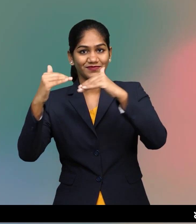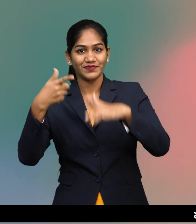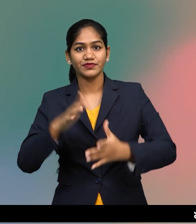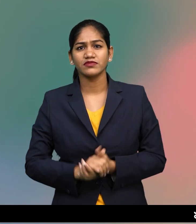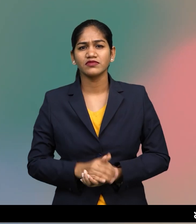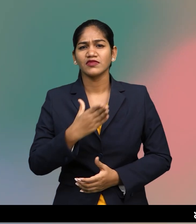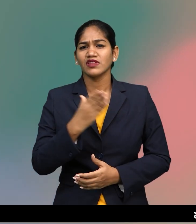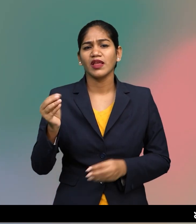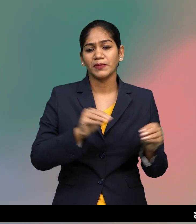మరియు వలసలు.